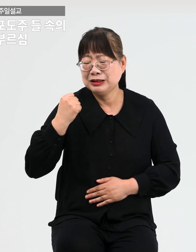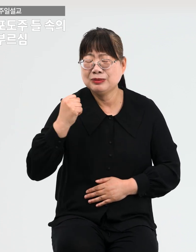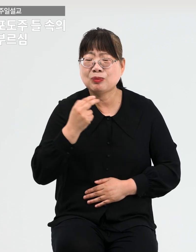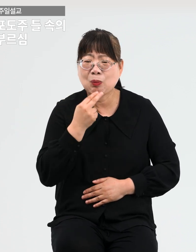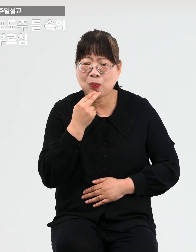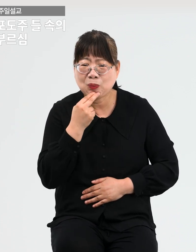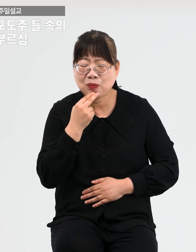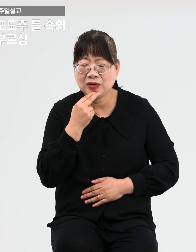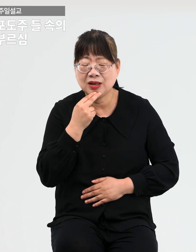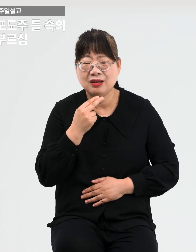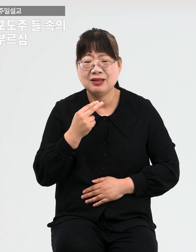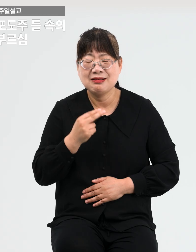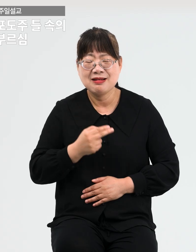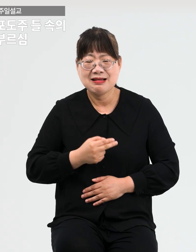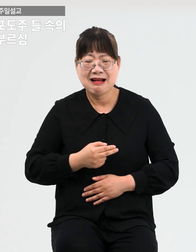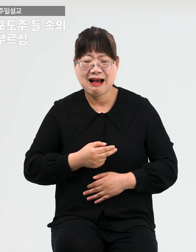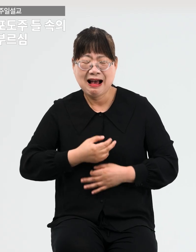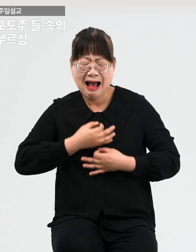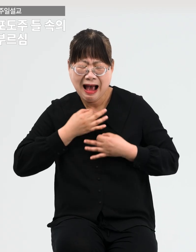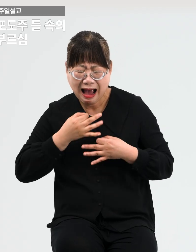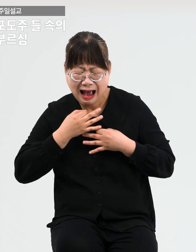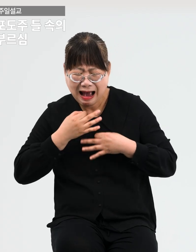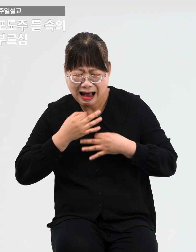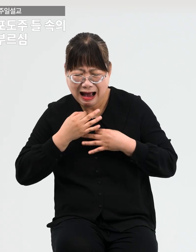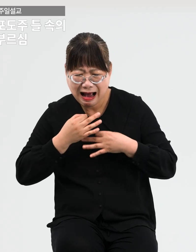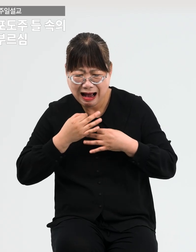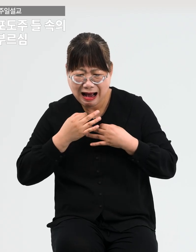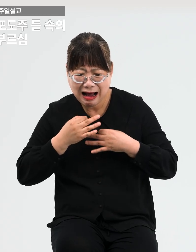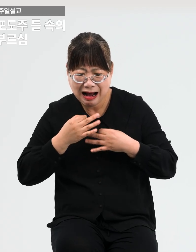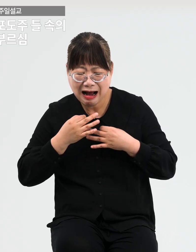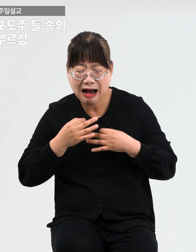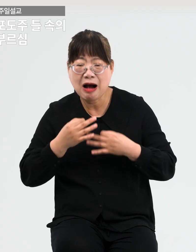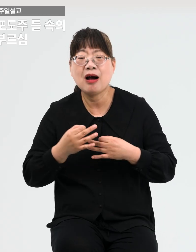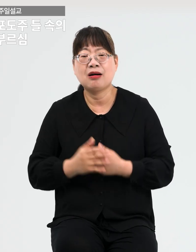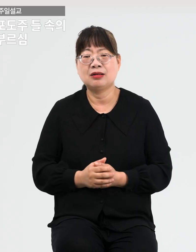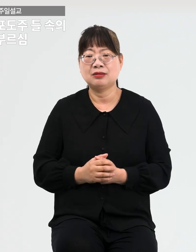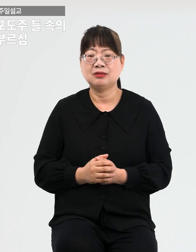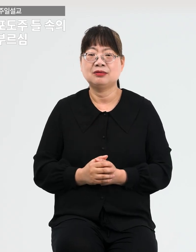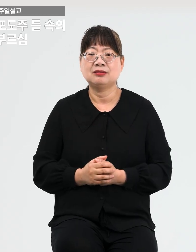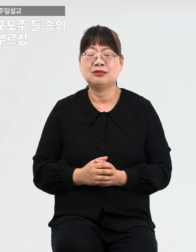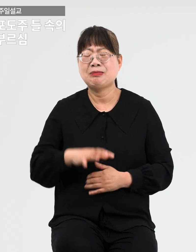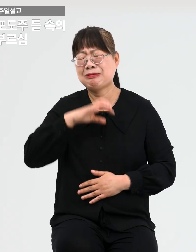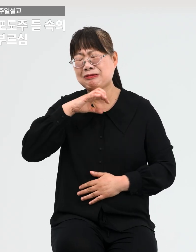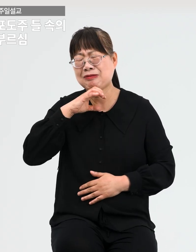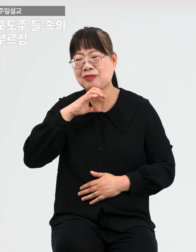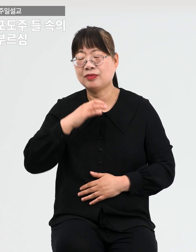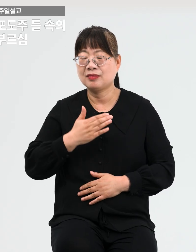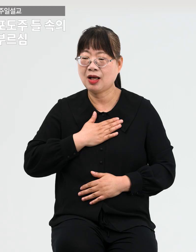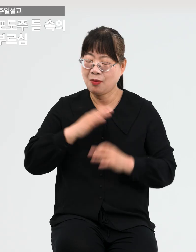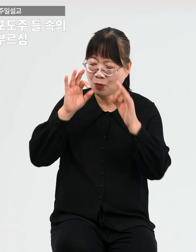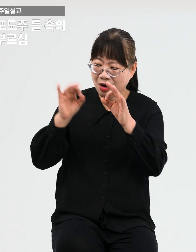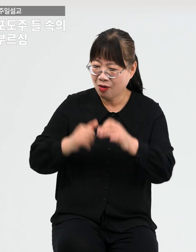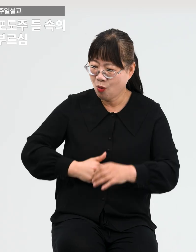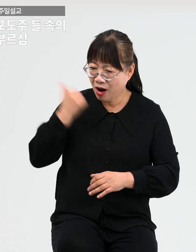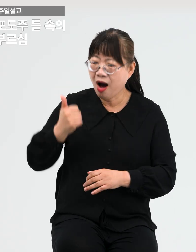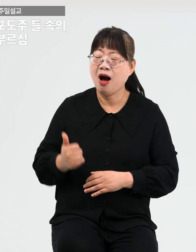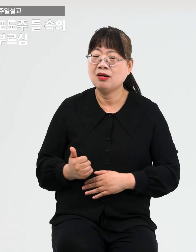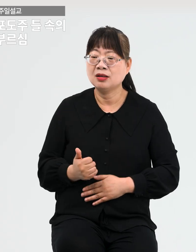없고 막 악을 써가면서 그래서 제가 화가 나가지고 야